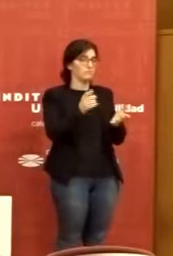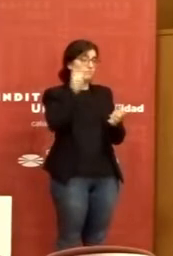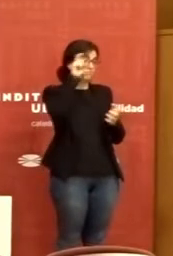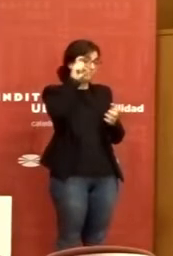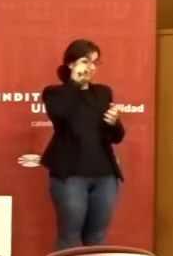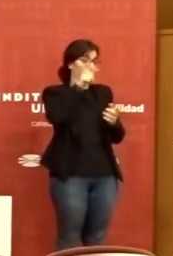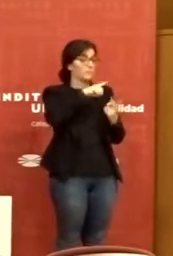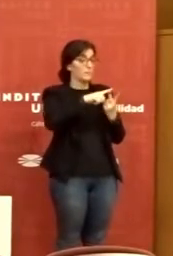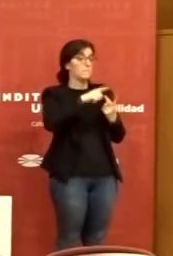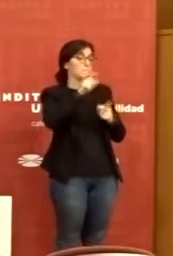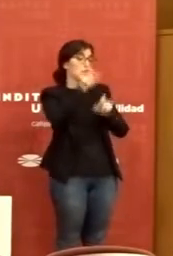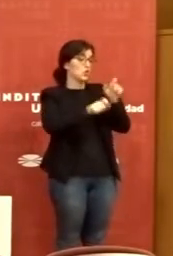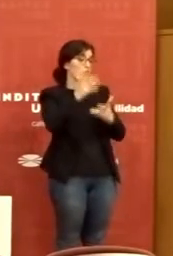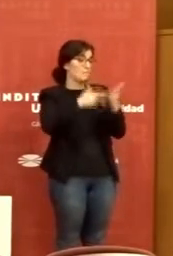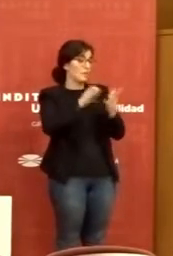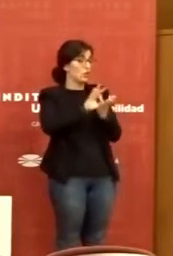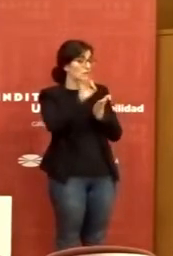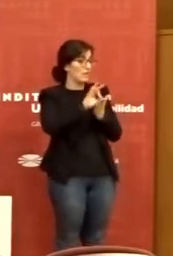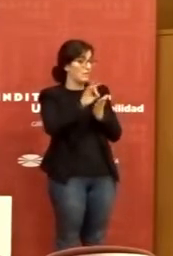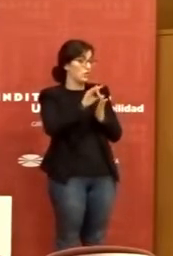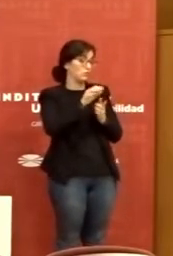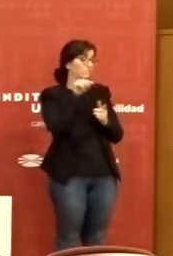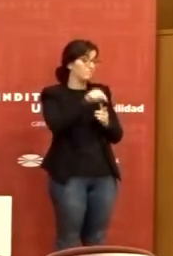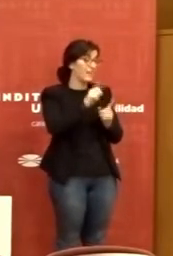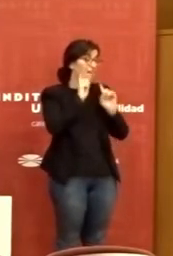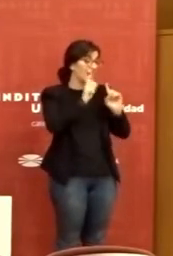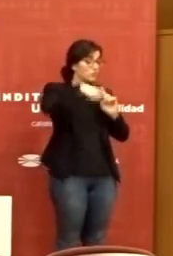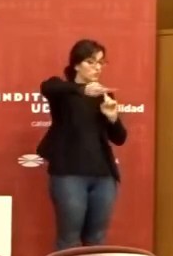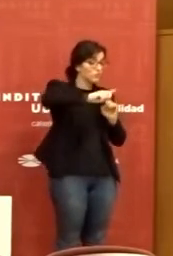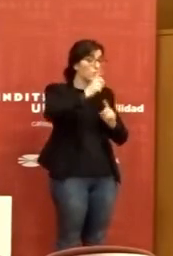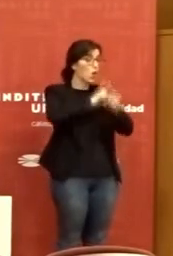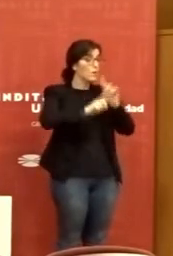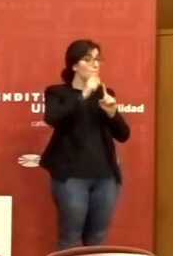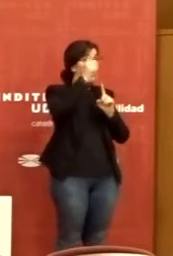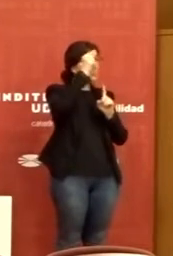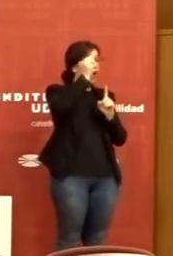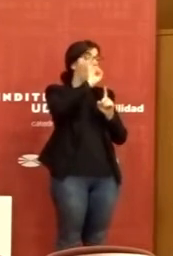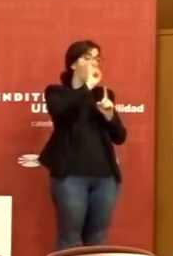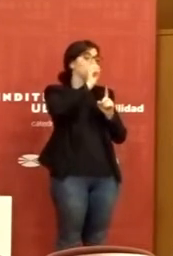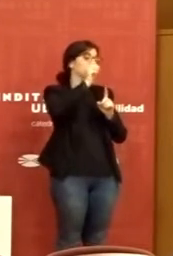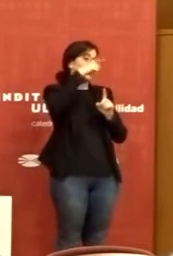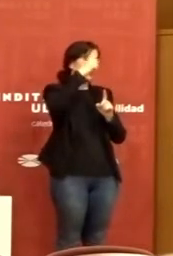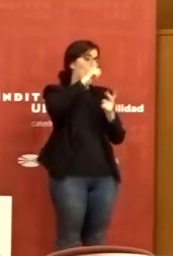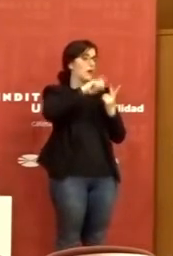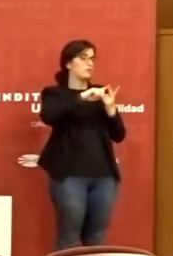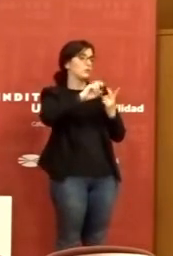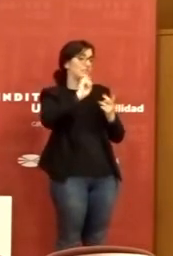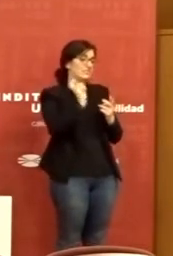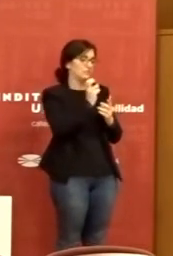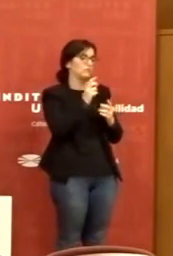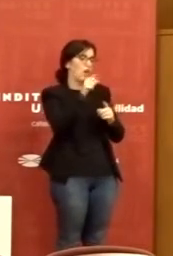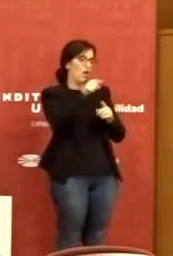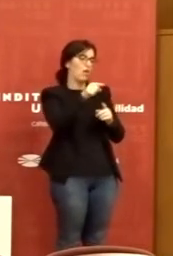personal de administración y servicios que por razones psíquicas, físicas, sensoriales o socioculturales presentan dificultades asociadas a su